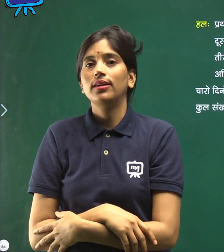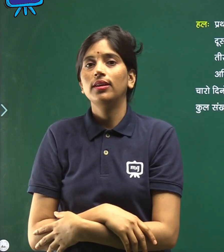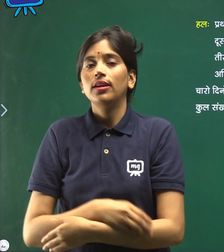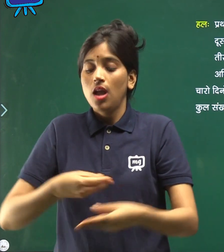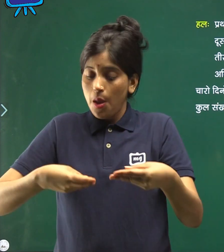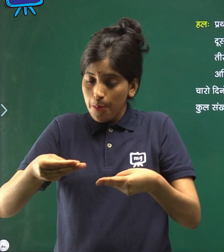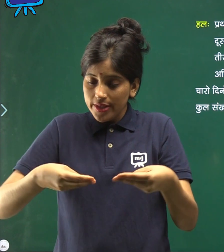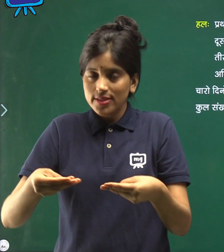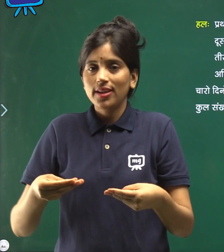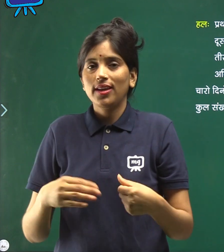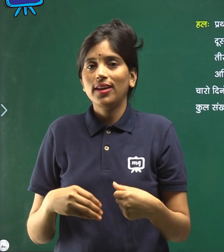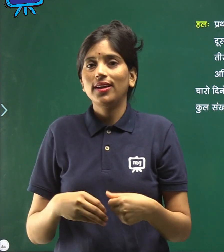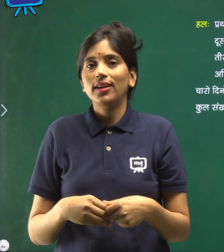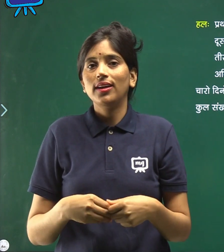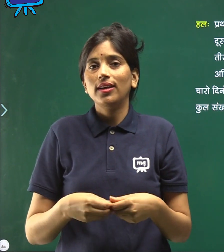बेचे गए